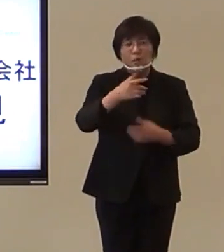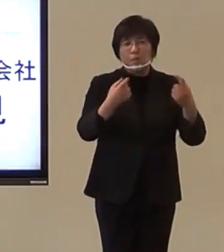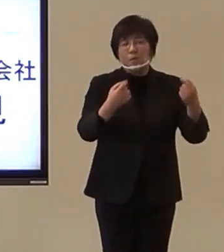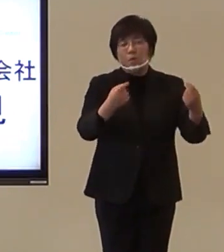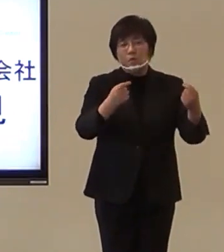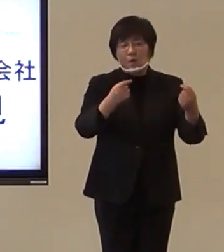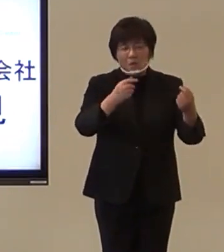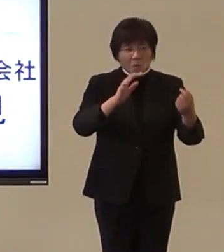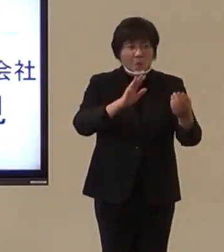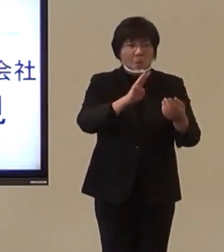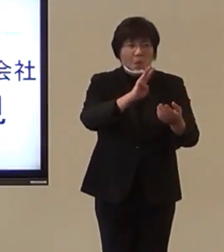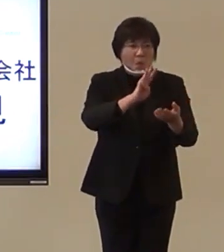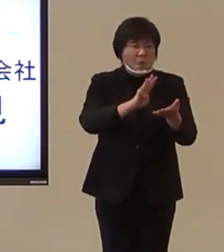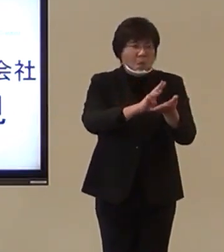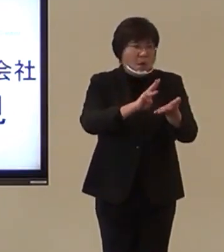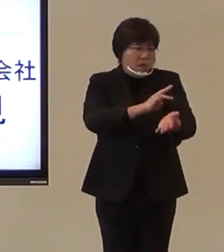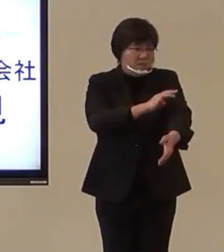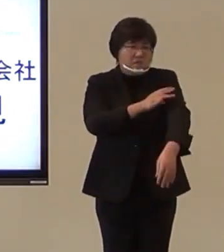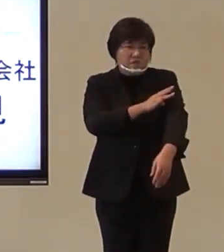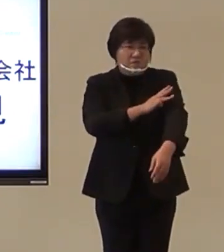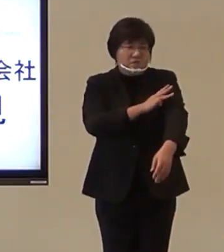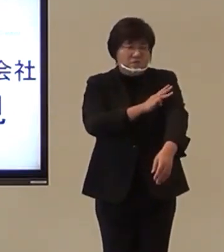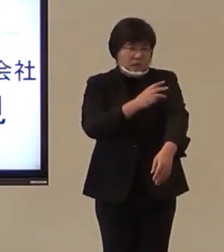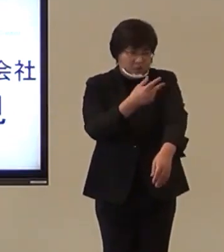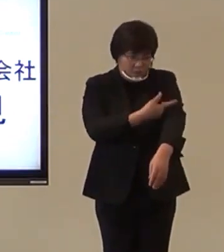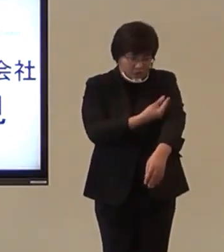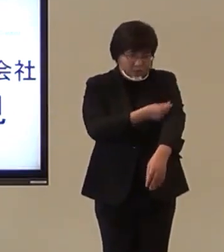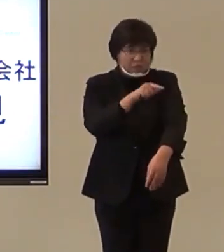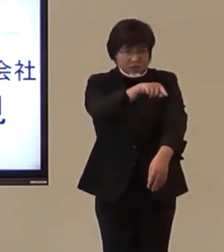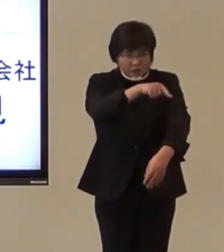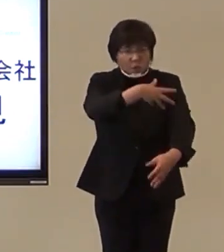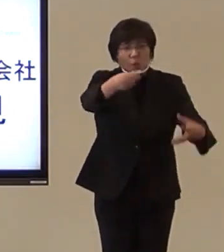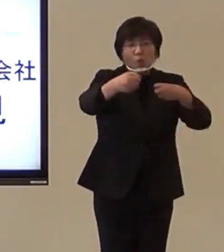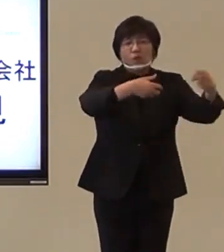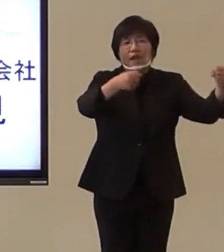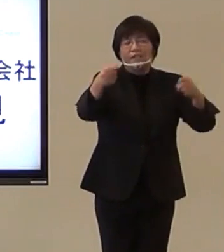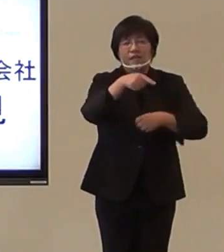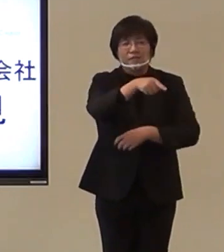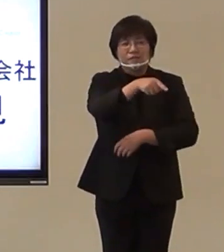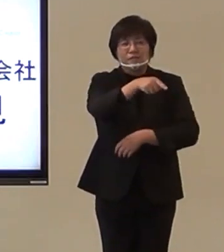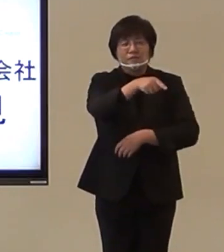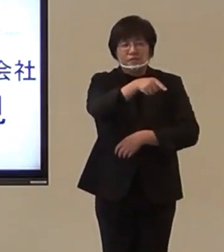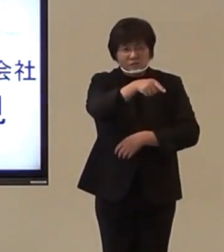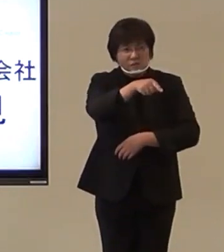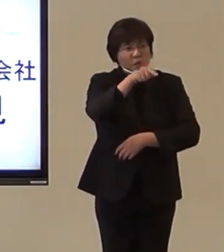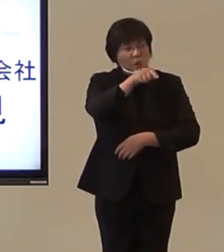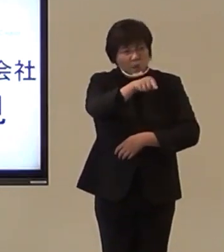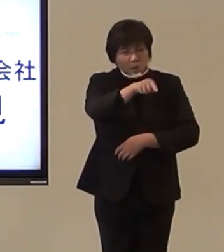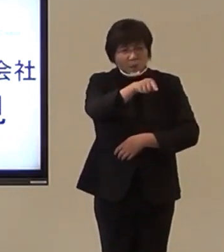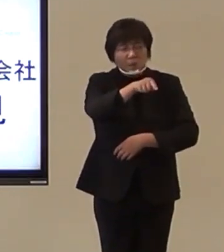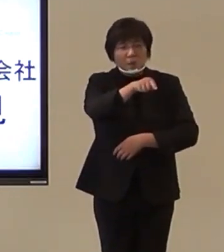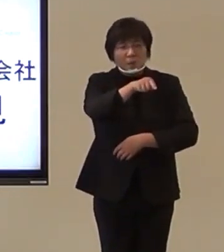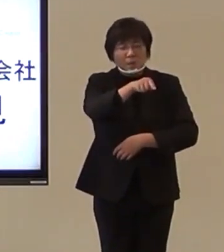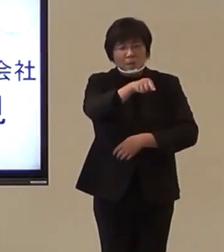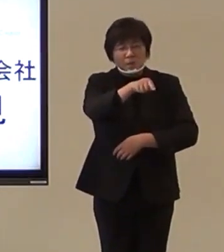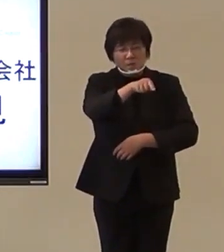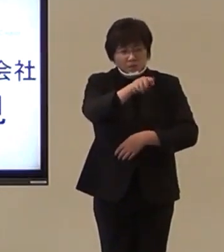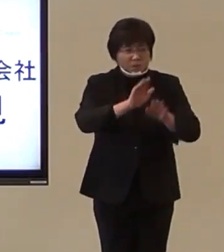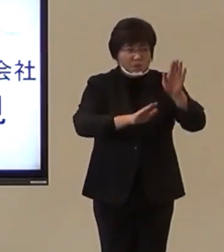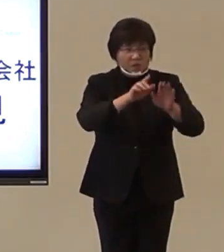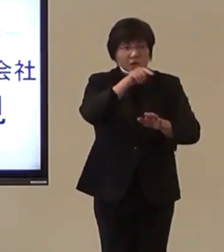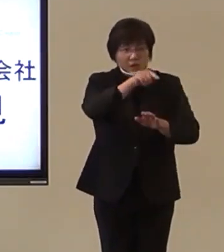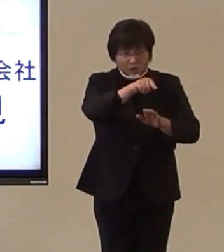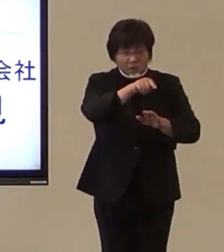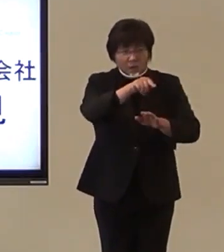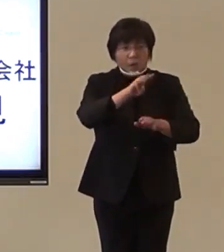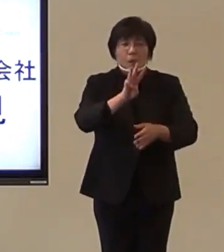チンの取り合い、それからこれによってですね、おそらくこのワクチンとね、共